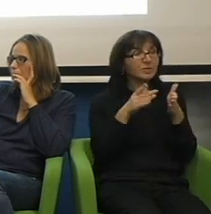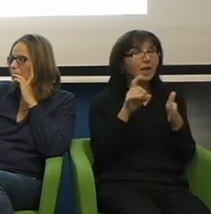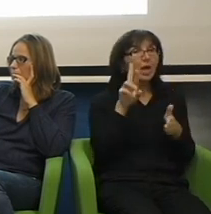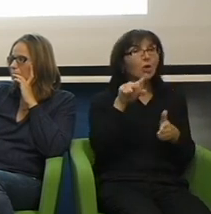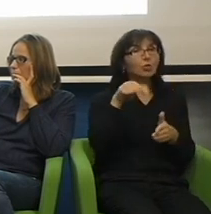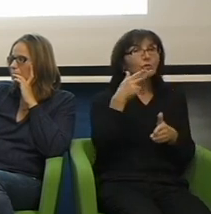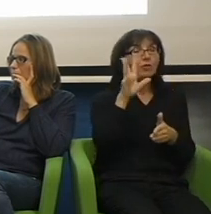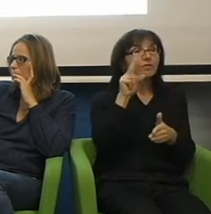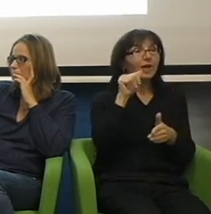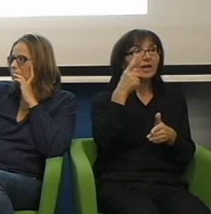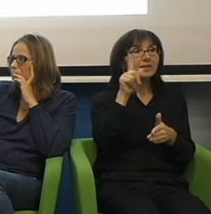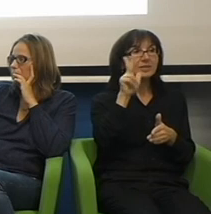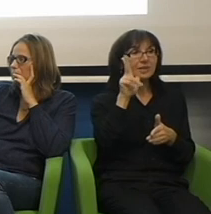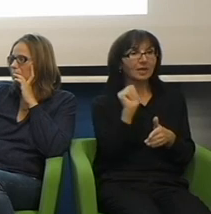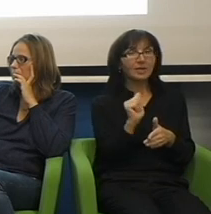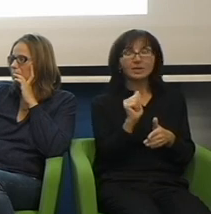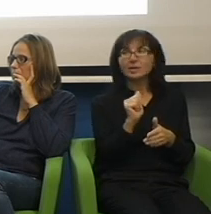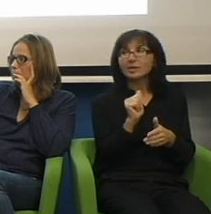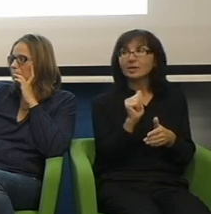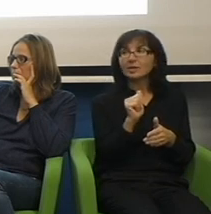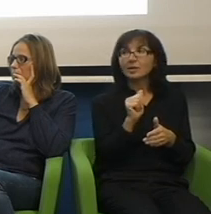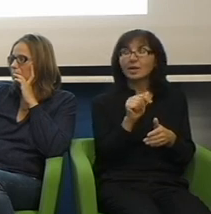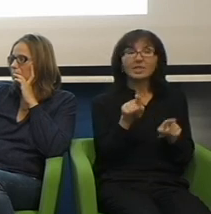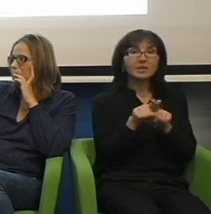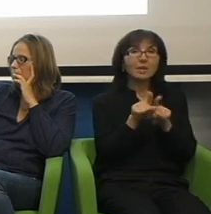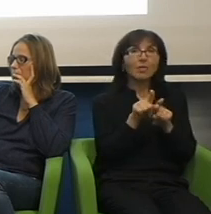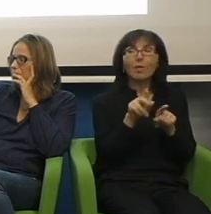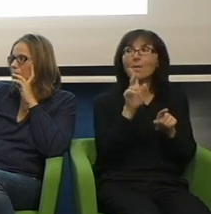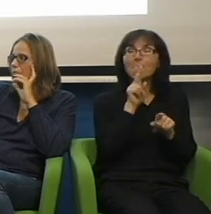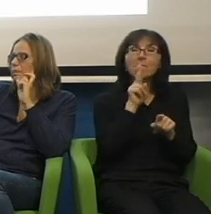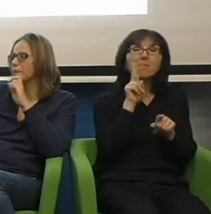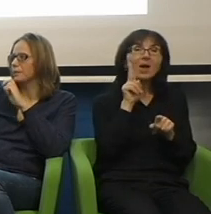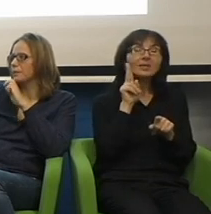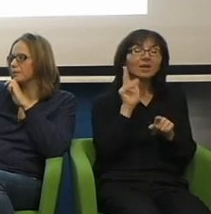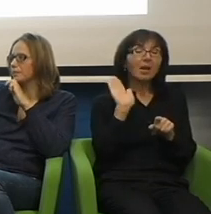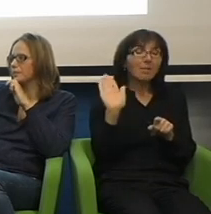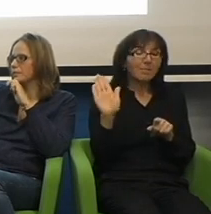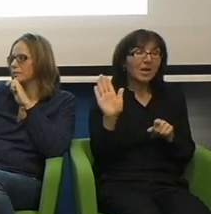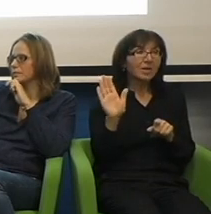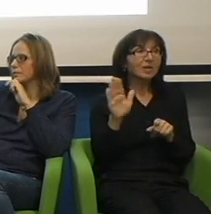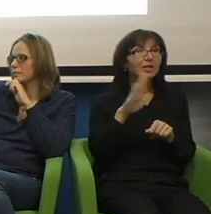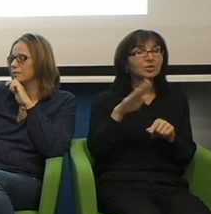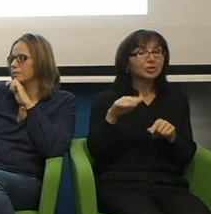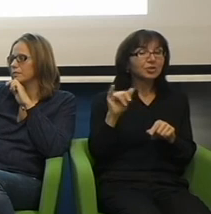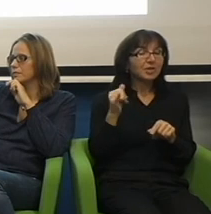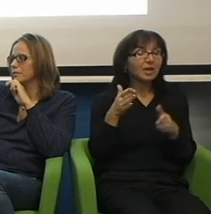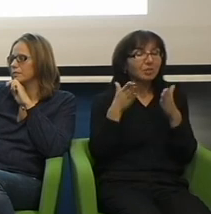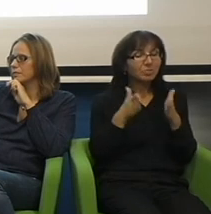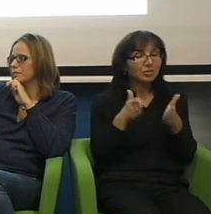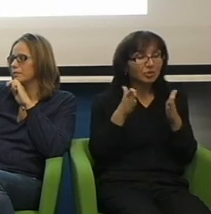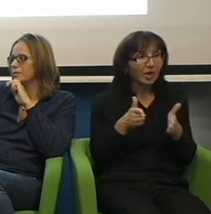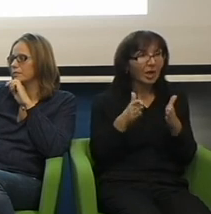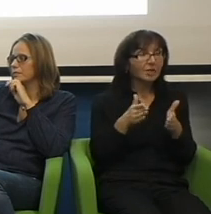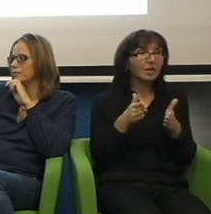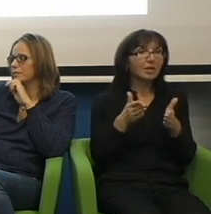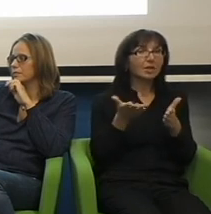sobie myślę chyba, że z punktu widzenia też matki, która ma dzieci i chciałabym, żeby dzieci wiedziały, przy jakiej ulicy mieszkają, przy jakiej ulicy znajduje się